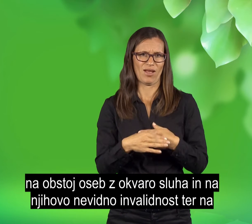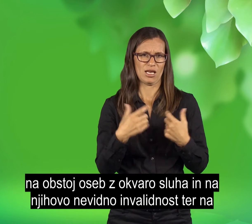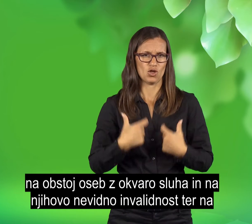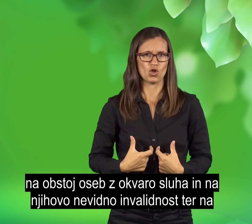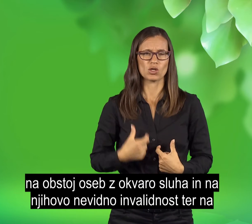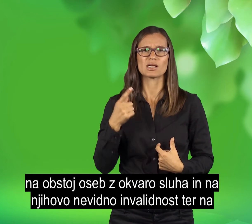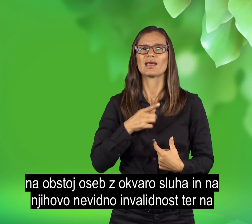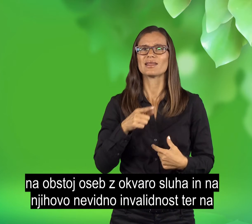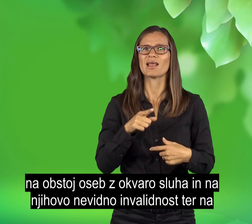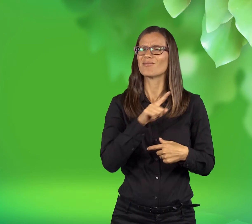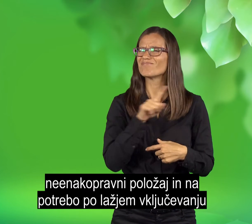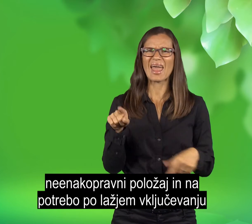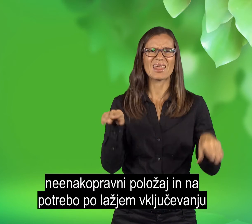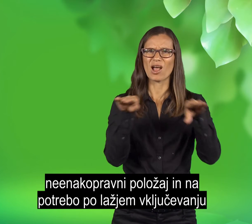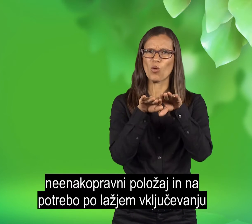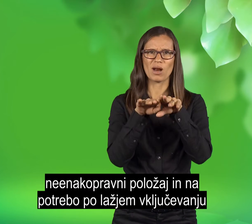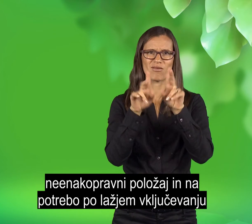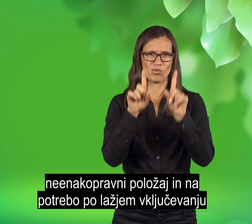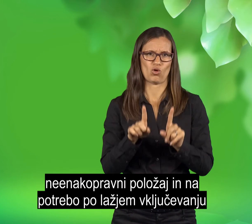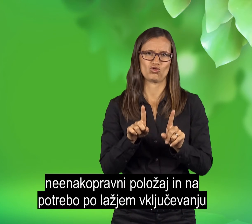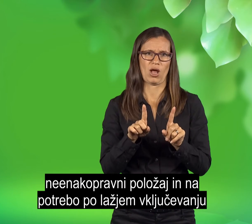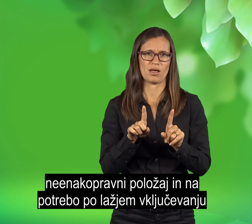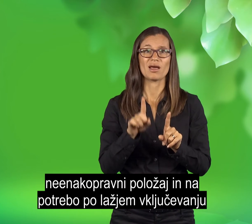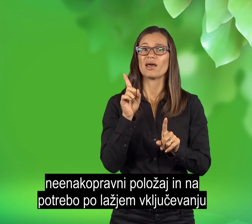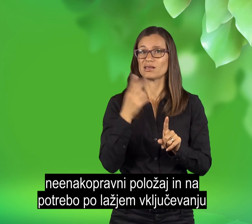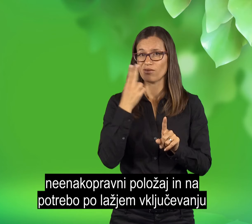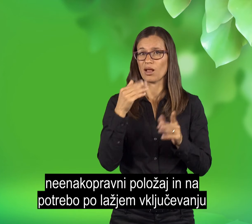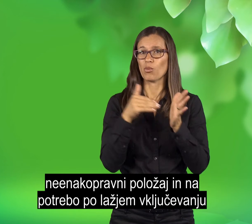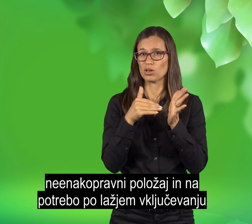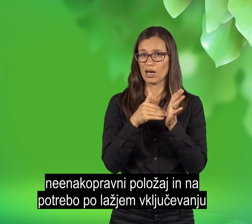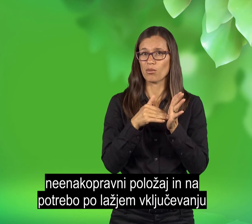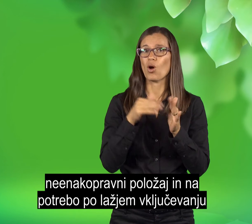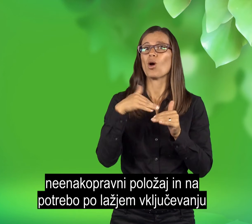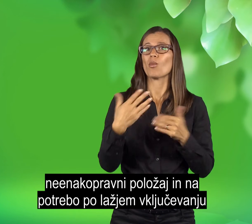neenakopravni položaj in na potrebo po lažjem vključevanju teh ljudi v zaposlovanje.